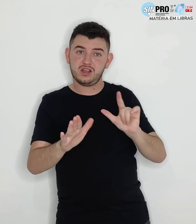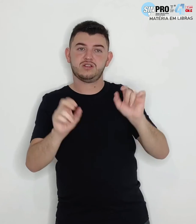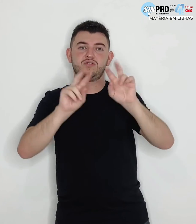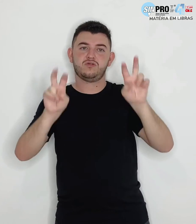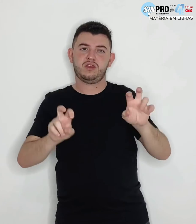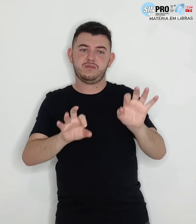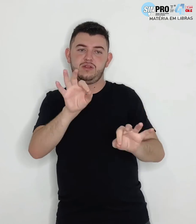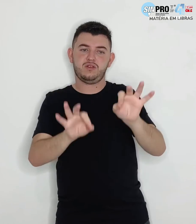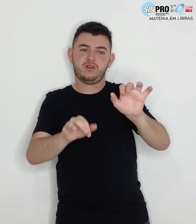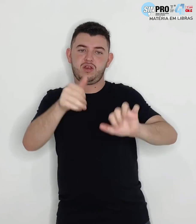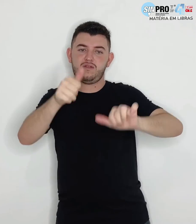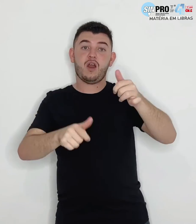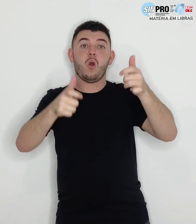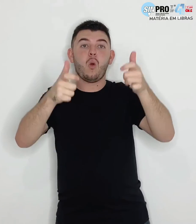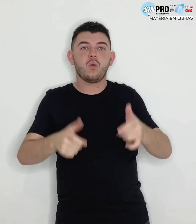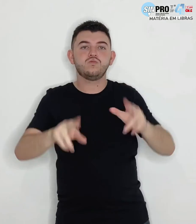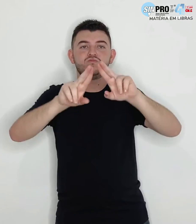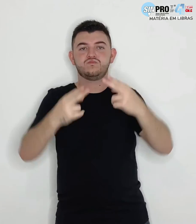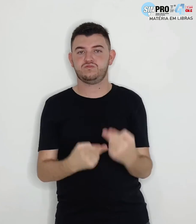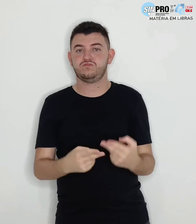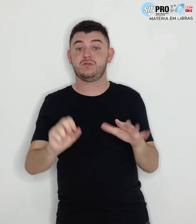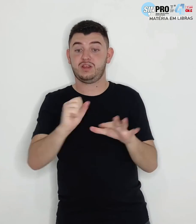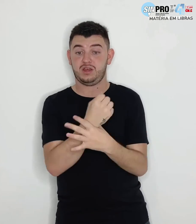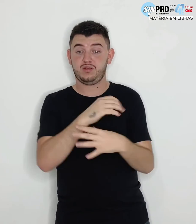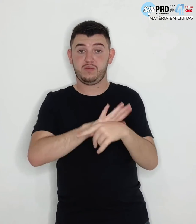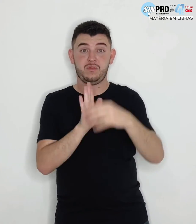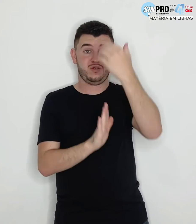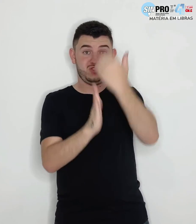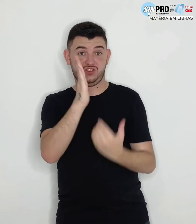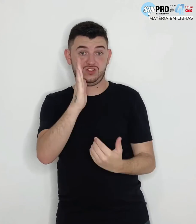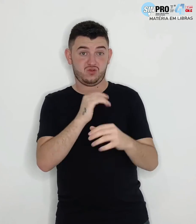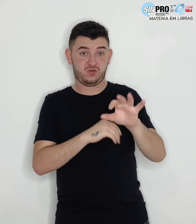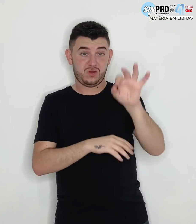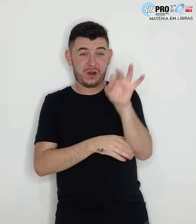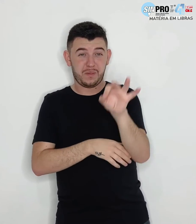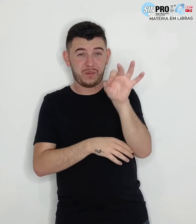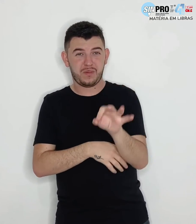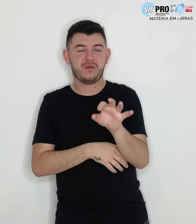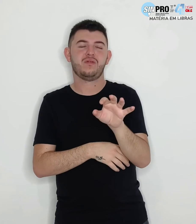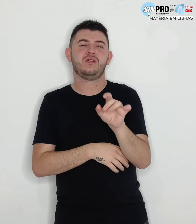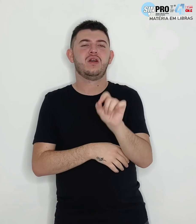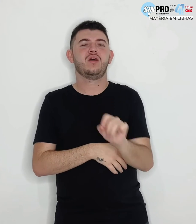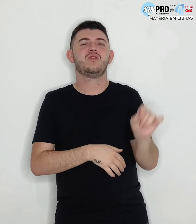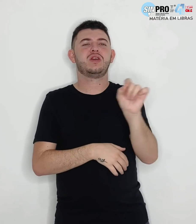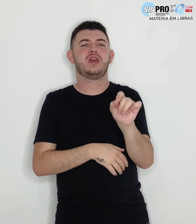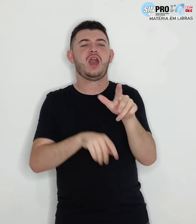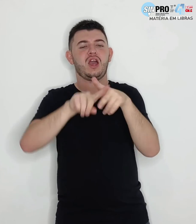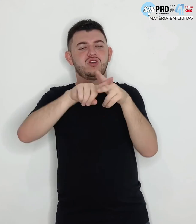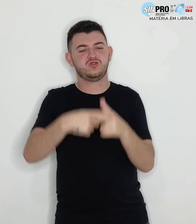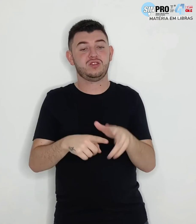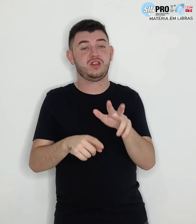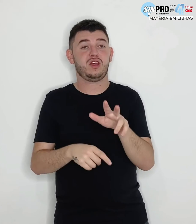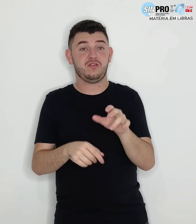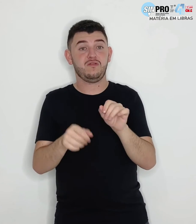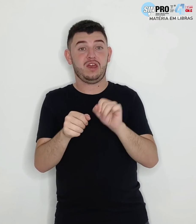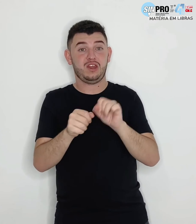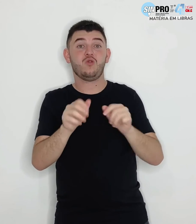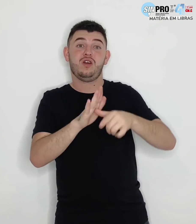tema passasse pela Câmara Legislativa. Isso não só garantiu que o desconto da alíquota previdenciária reajustado fosse